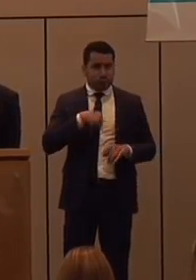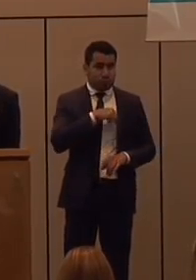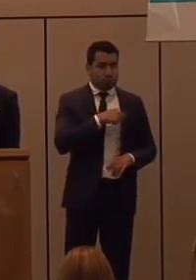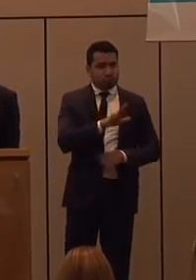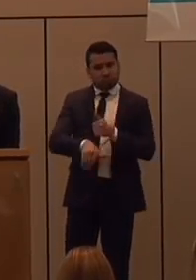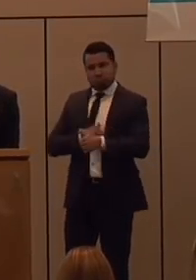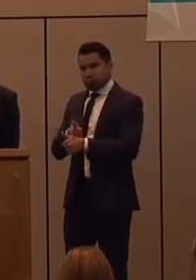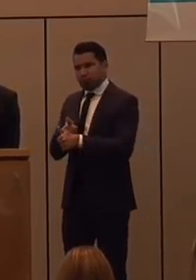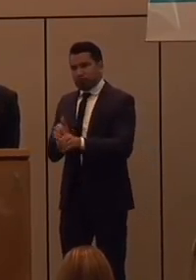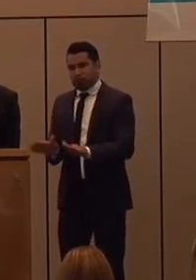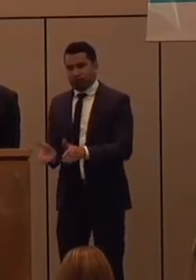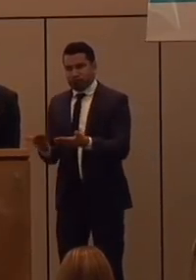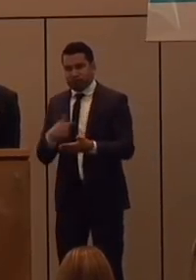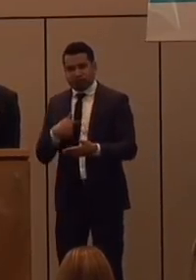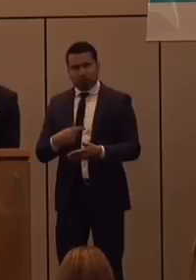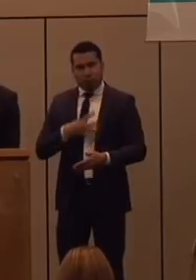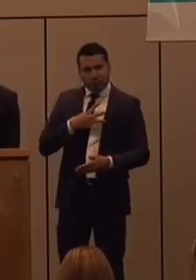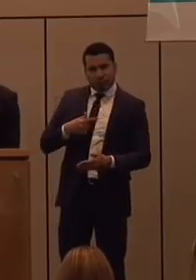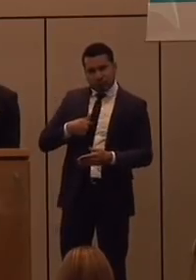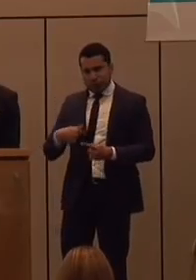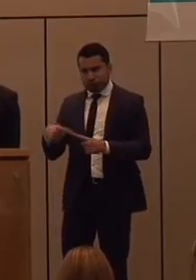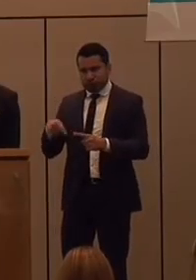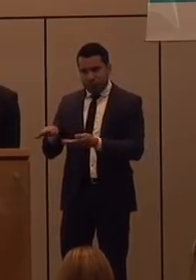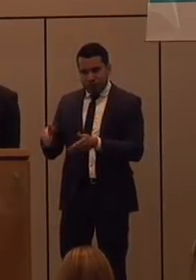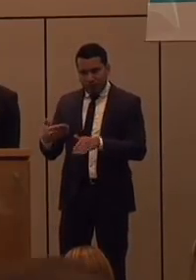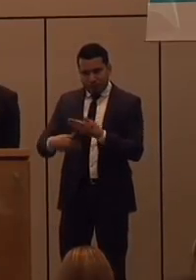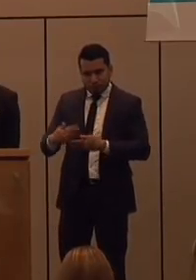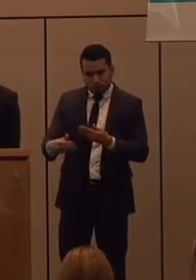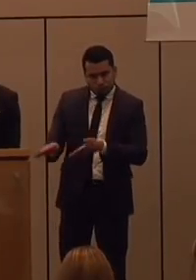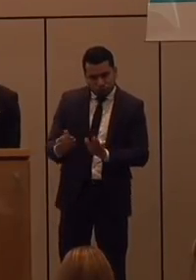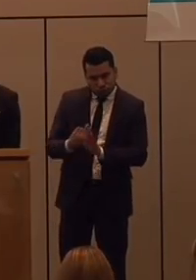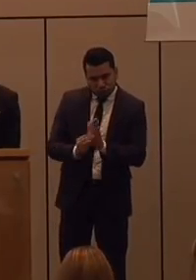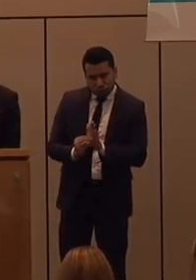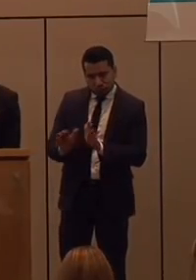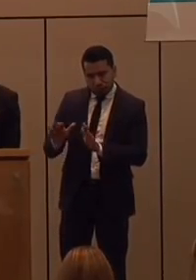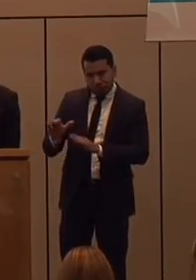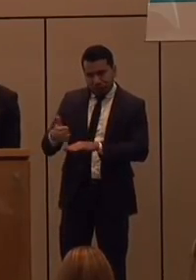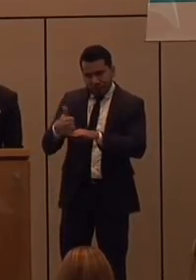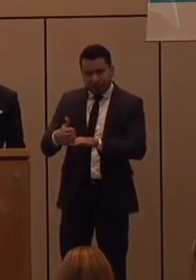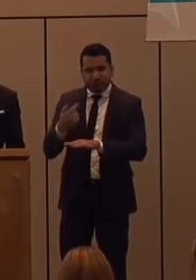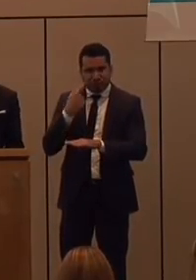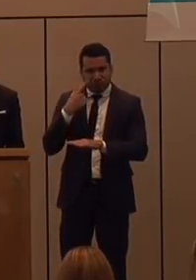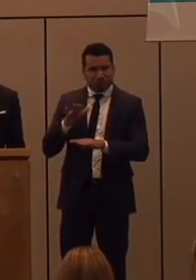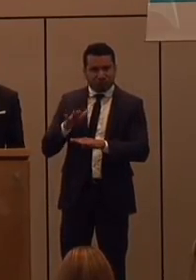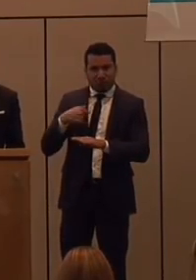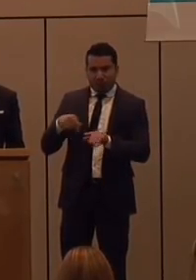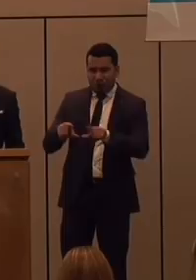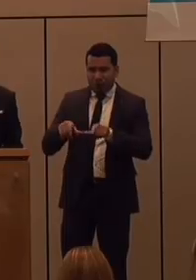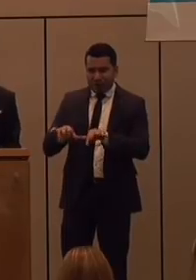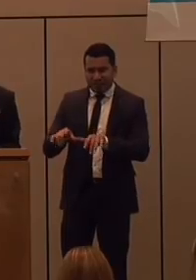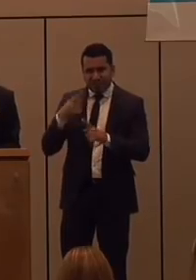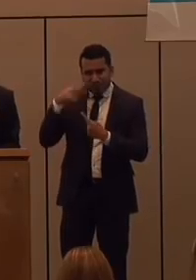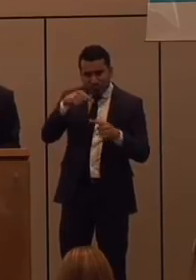en mejoramiento de su competitividad en asegurarnos de que haya un proceso de planeación que haya una jefatura de la oficina de turismo que haya